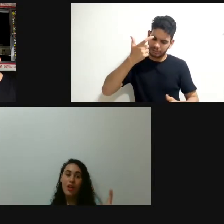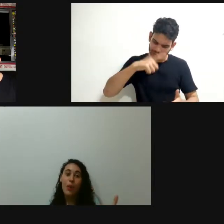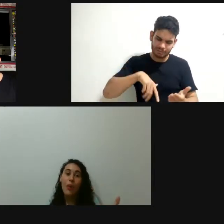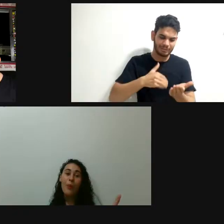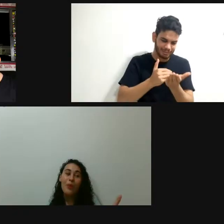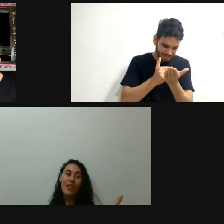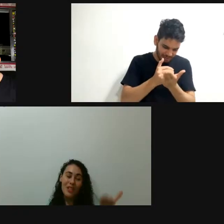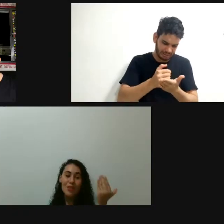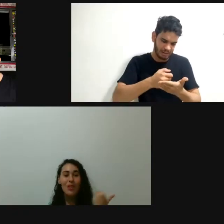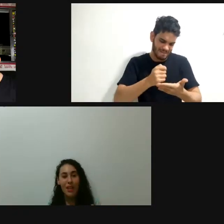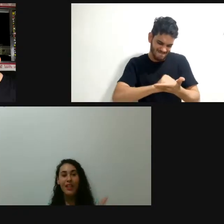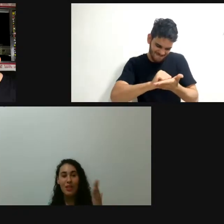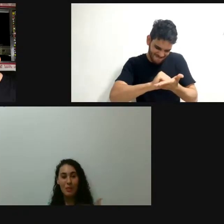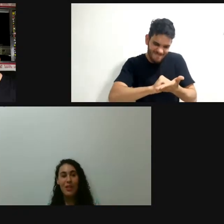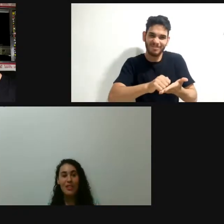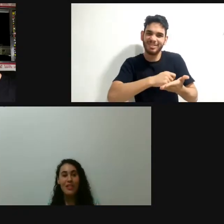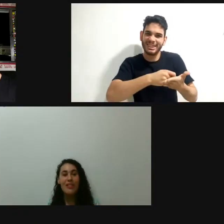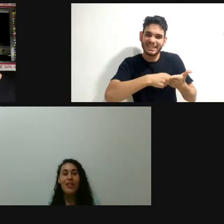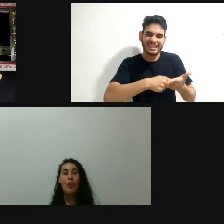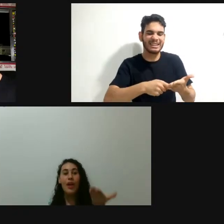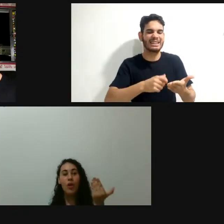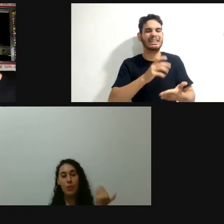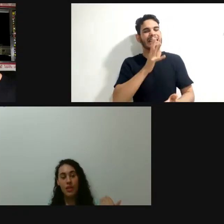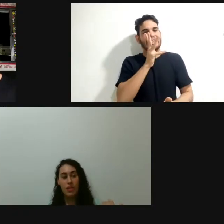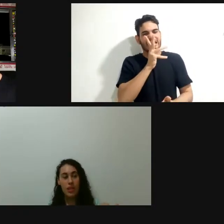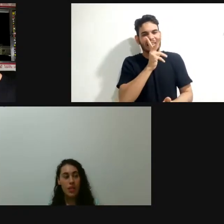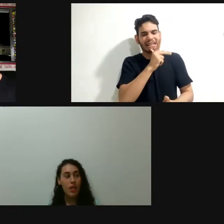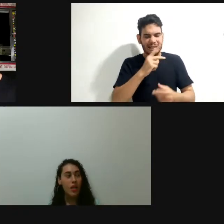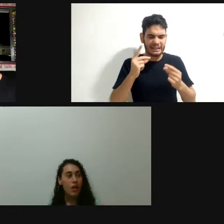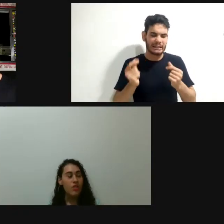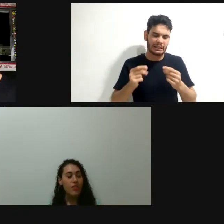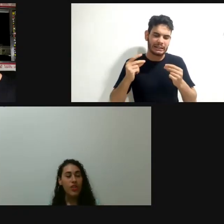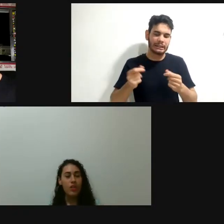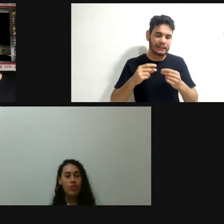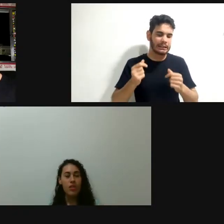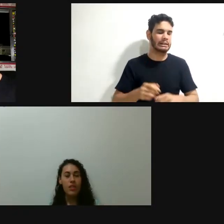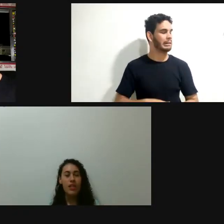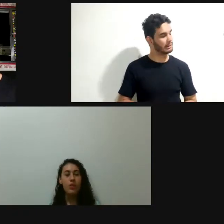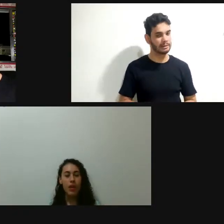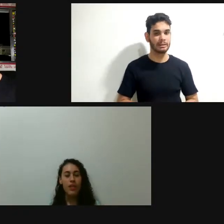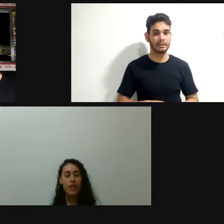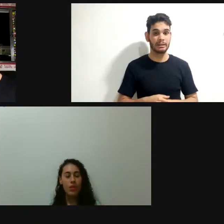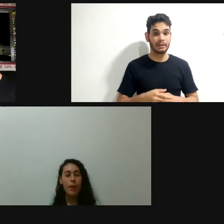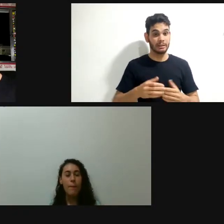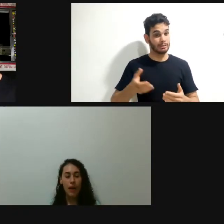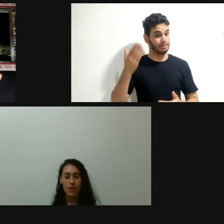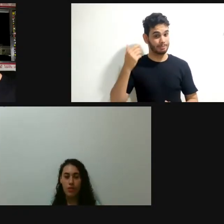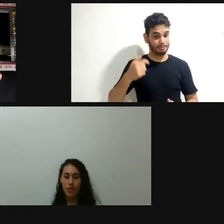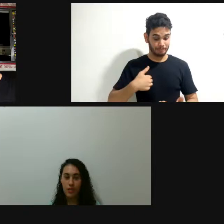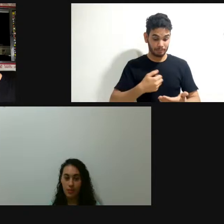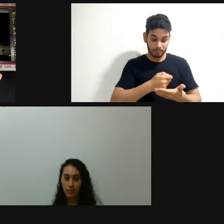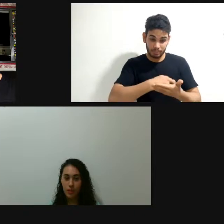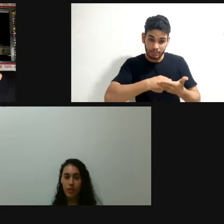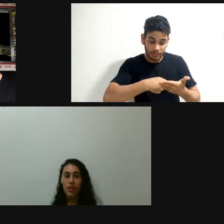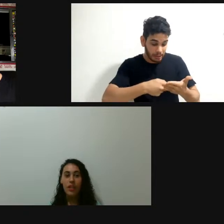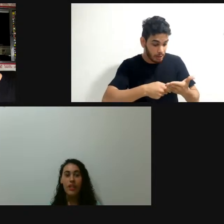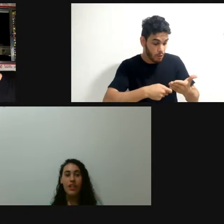isso, isso que me atrasou bastante. Eu recomecei, eu tinha feito 141